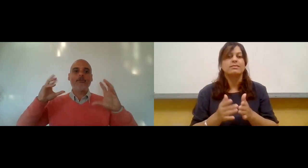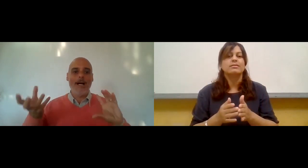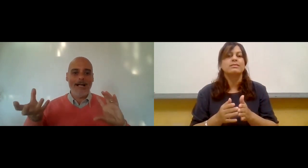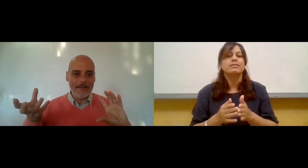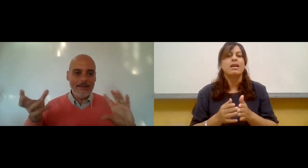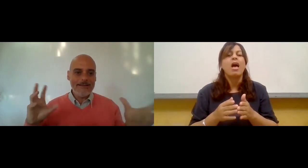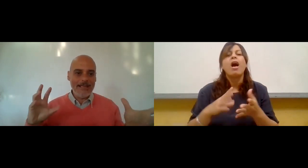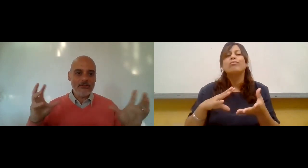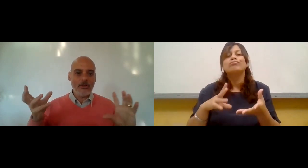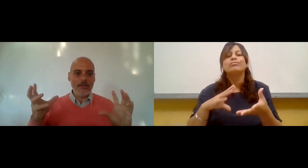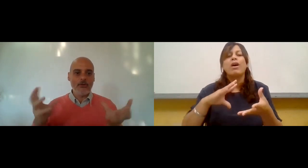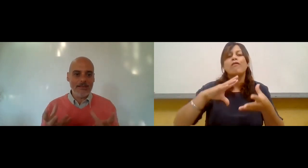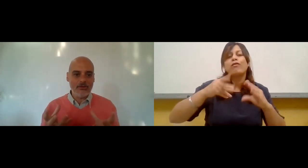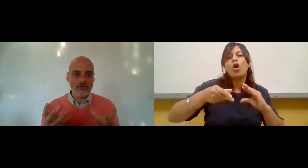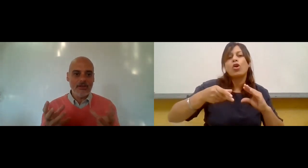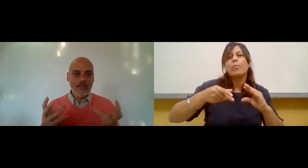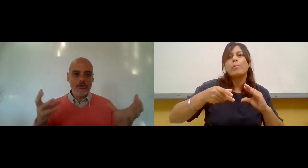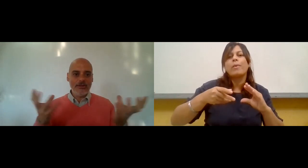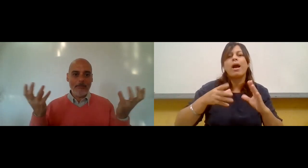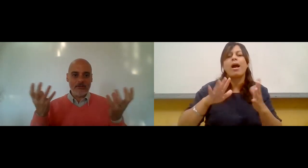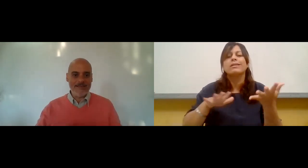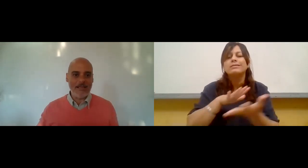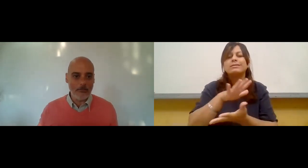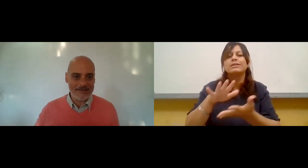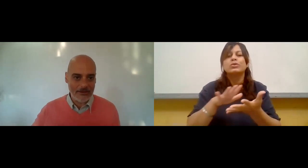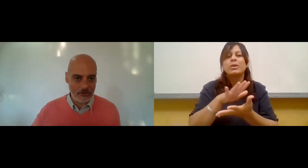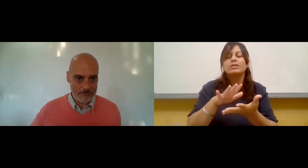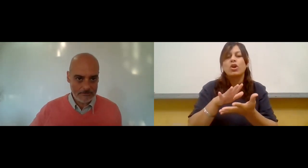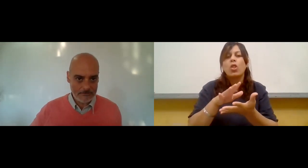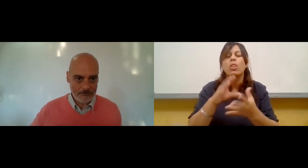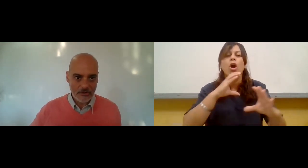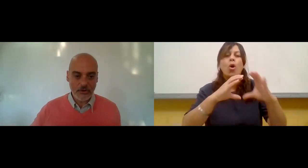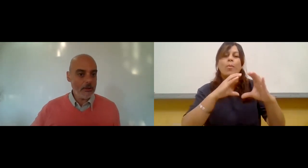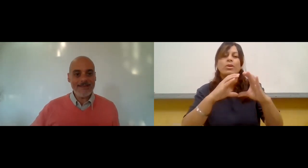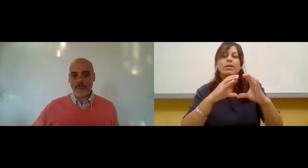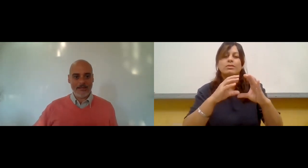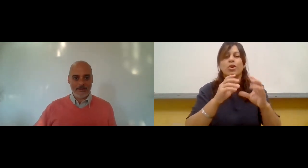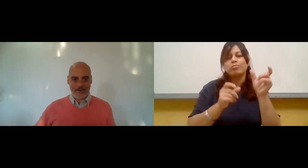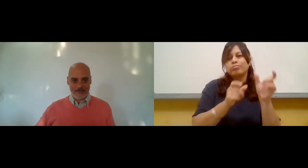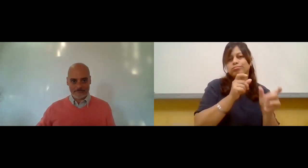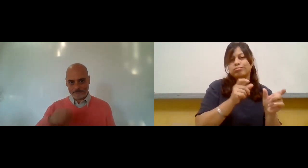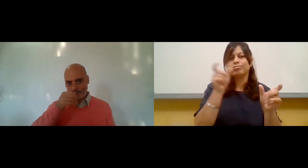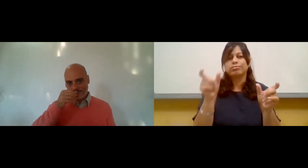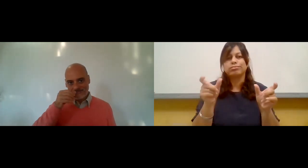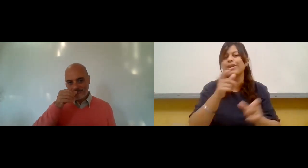un actuar dentro de contextos donde las personas están conversando, donde no hay textualidad